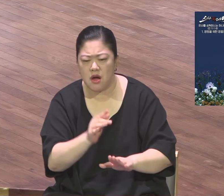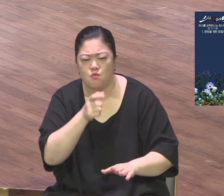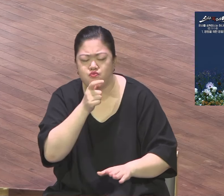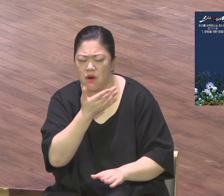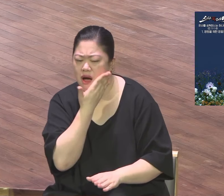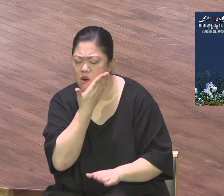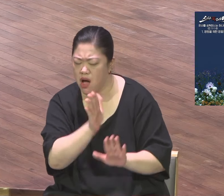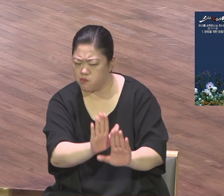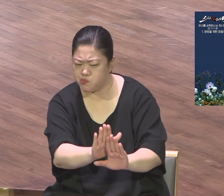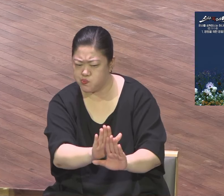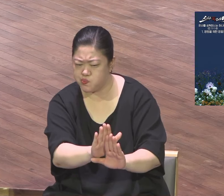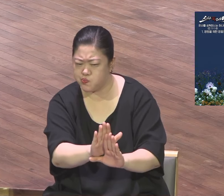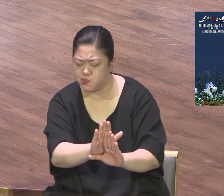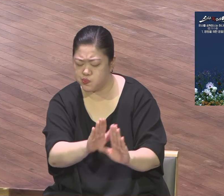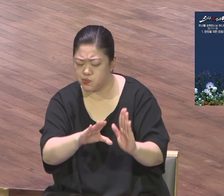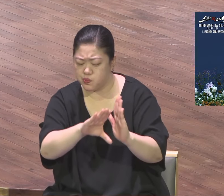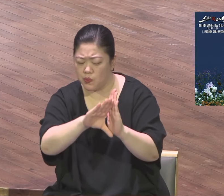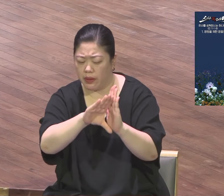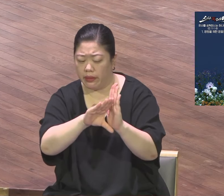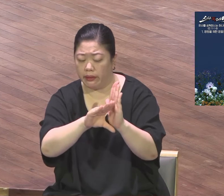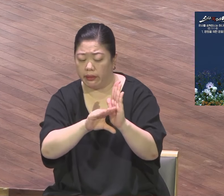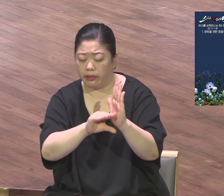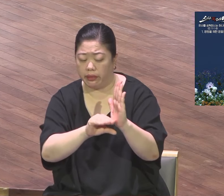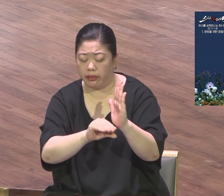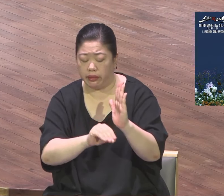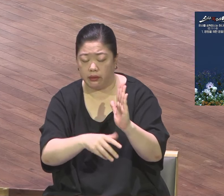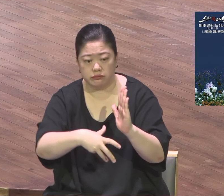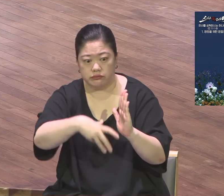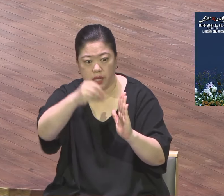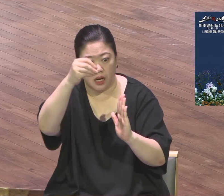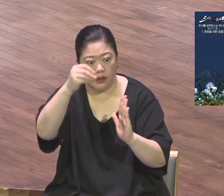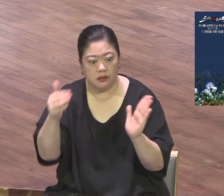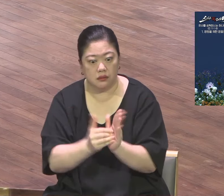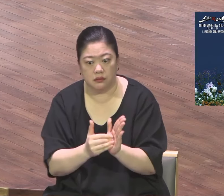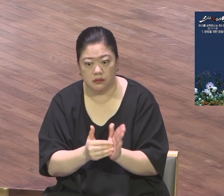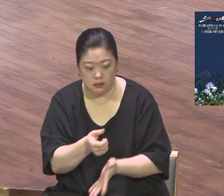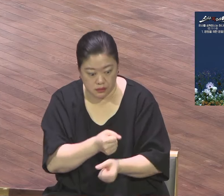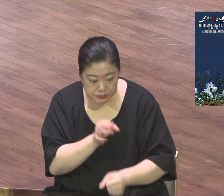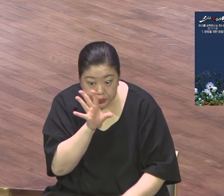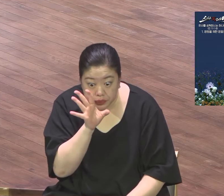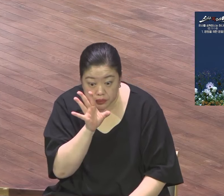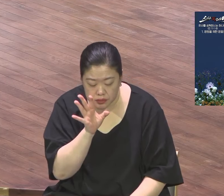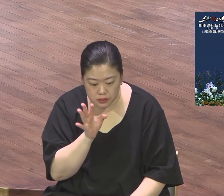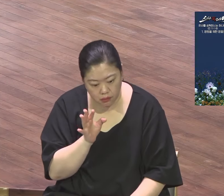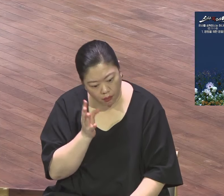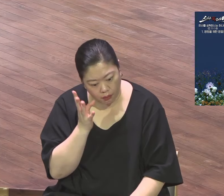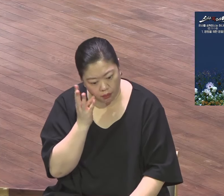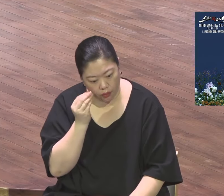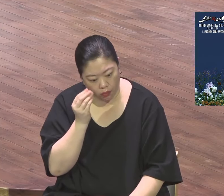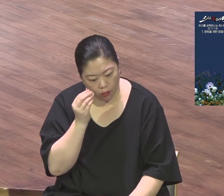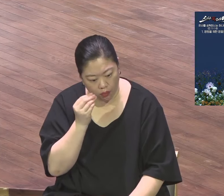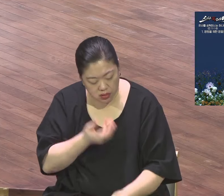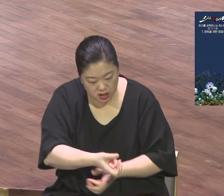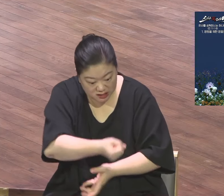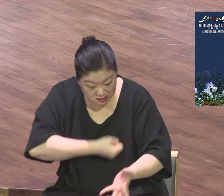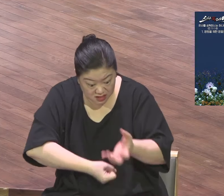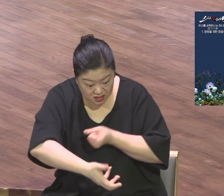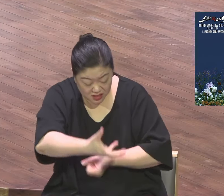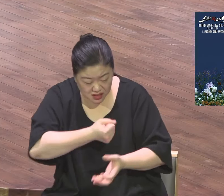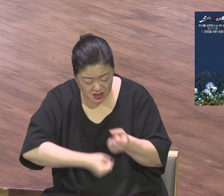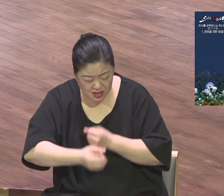여러분은요. 다른 사람이 깨닫지 못한 놀라운 복음의 비밀을 알고 있기 때문에 지속하시기